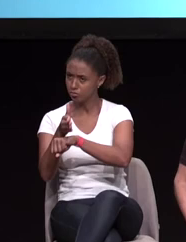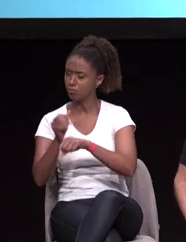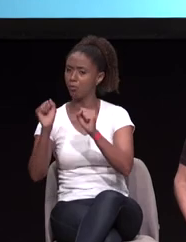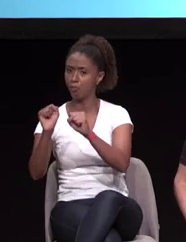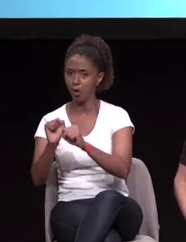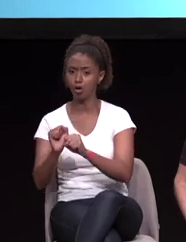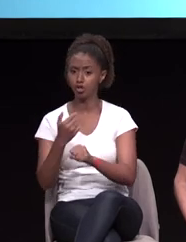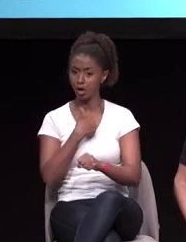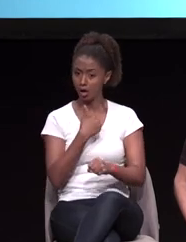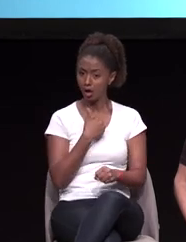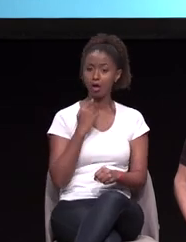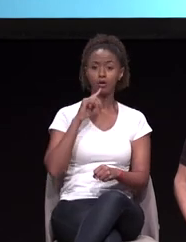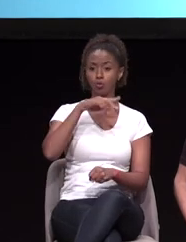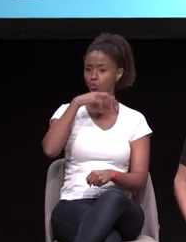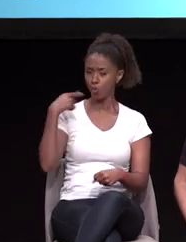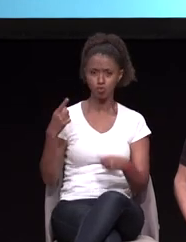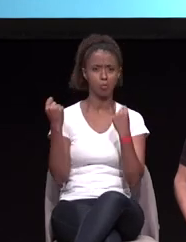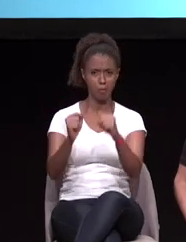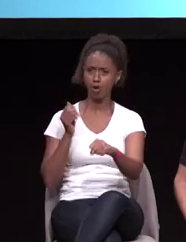posa